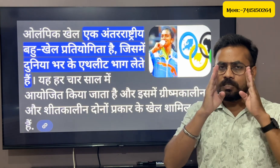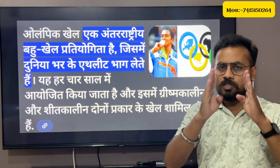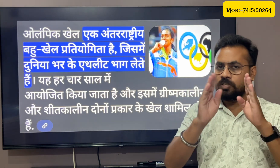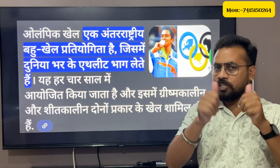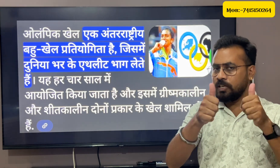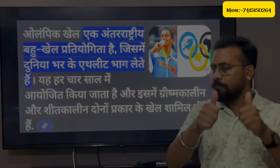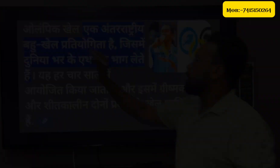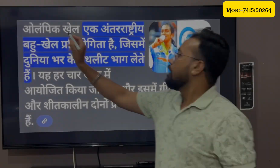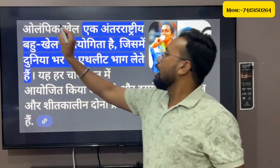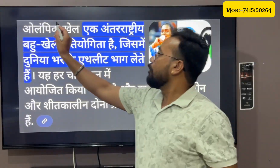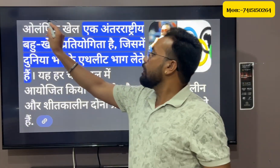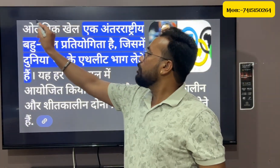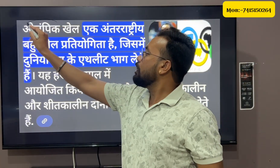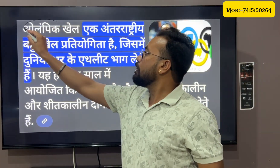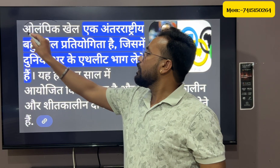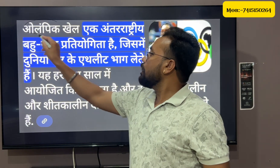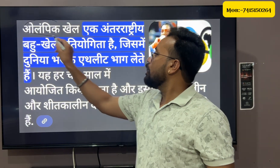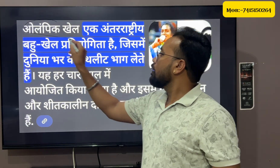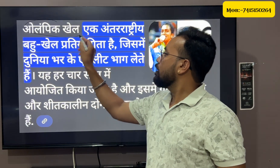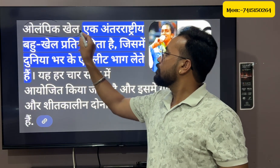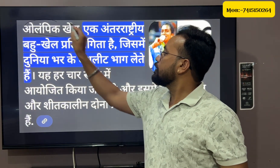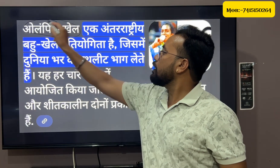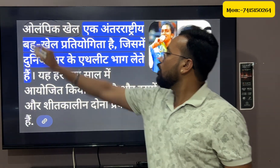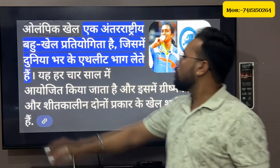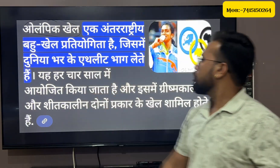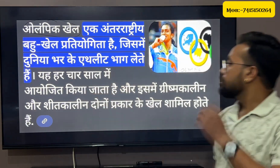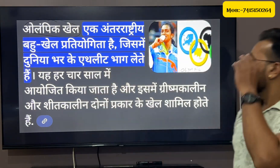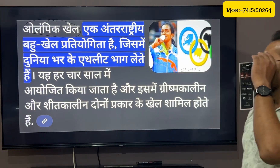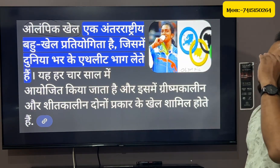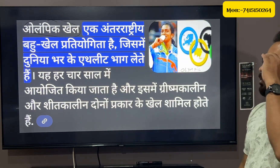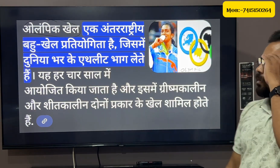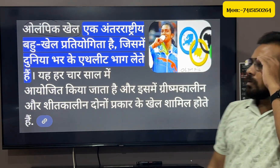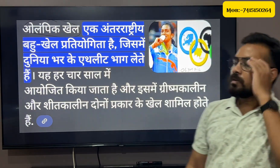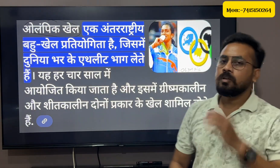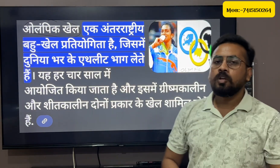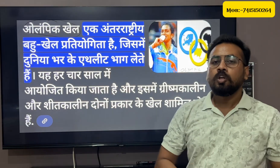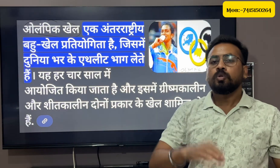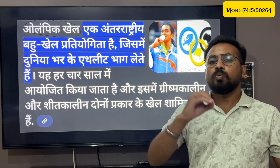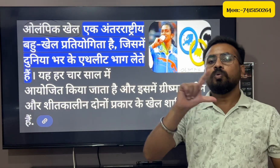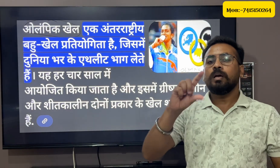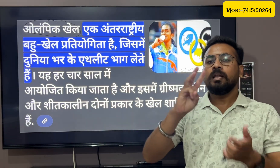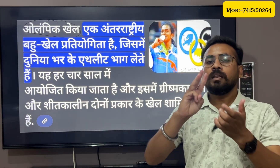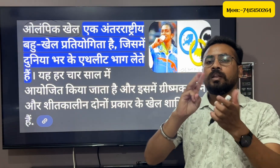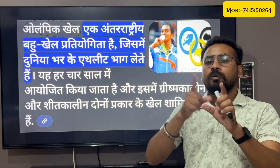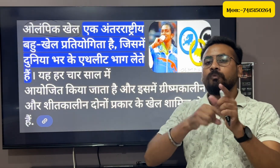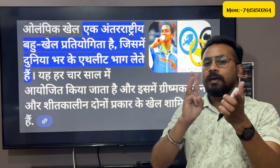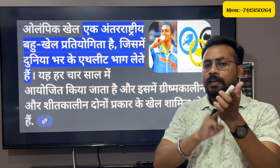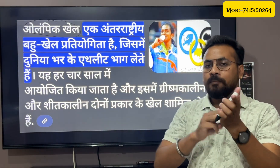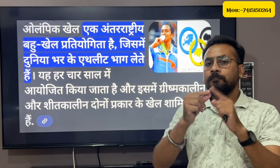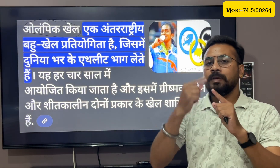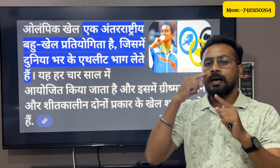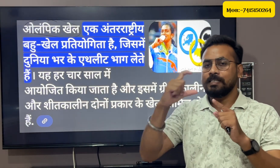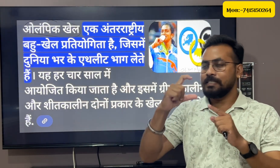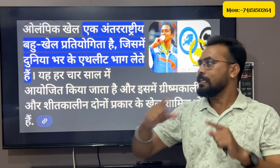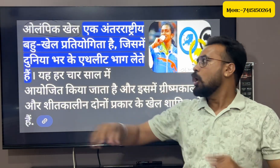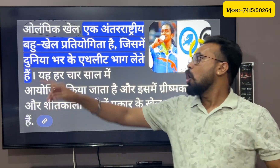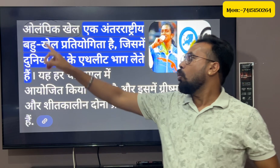कीजिए। ठीक है, आप देख पा रहे ये क्या है। ठीक है, तो OLYMPIC,